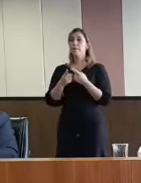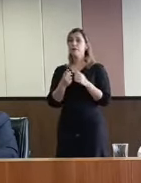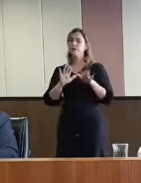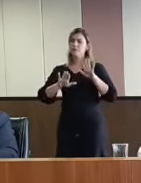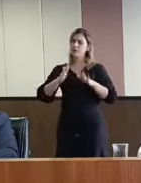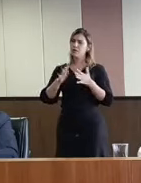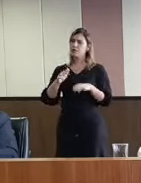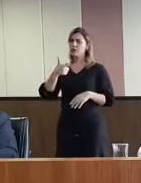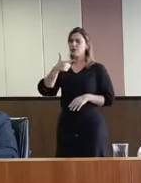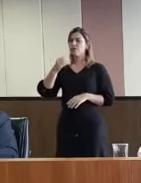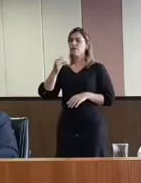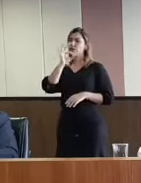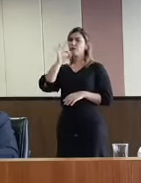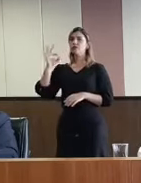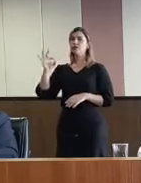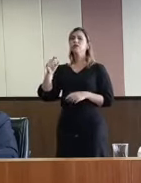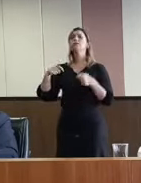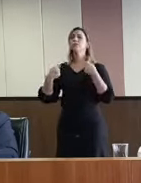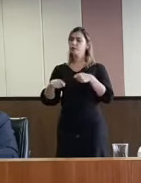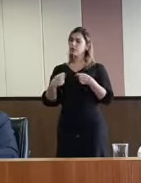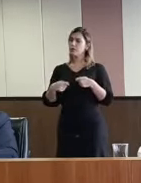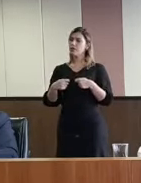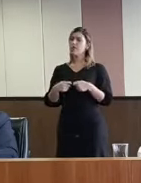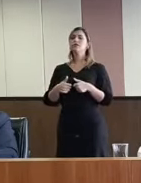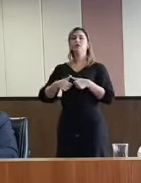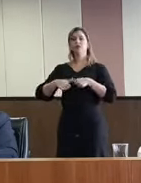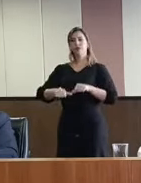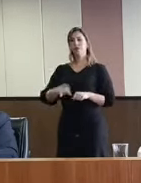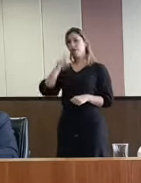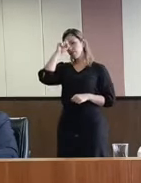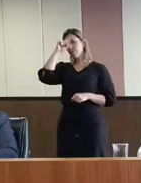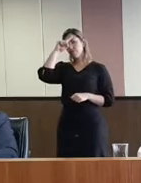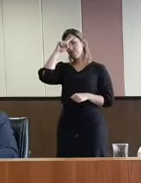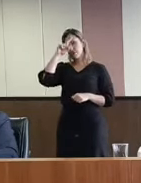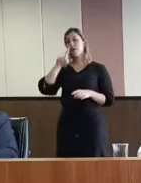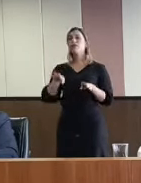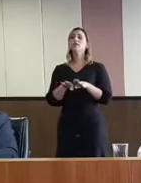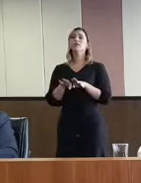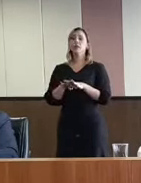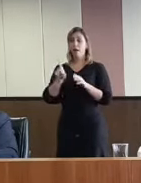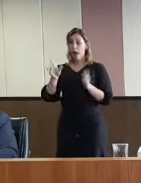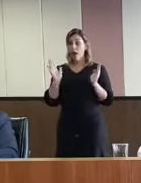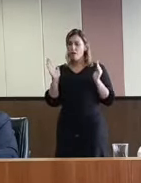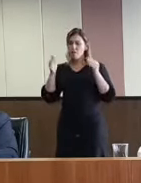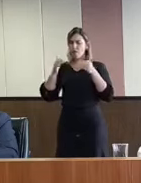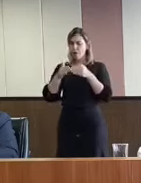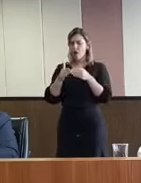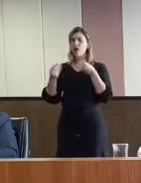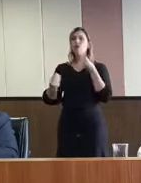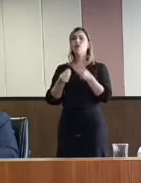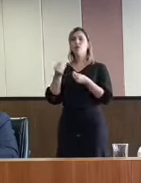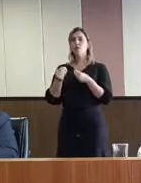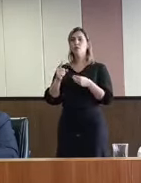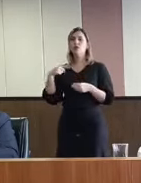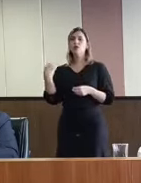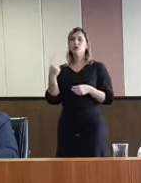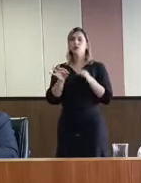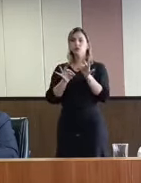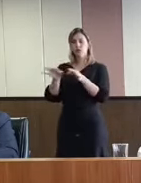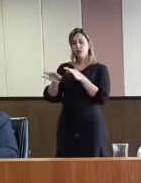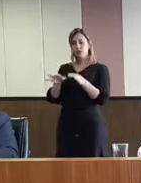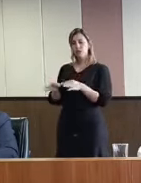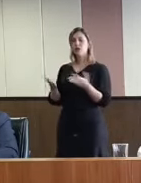de 20% poderá ter a necessidade de uma assistência hospitalar e é nesse foco e nesse sentido da mitigação que nós estamos trabalhando